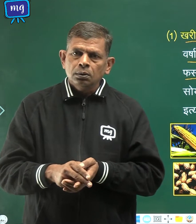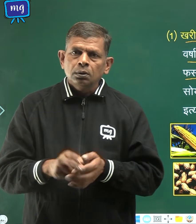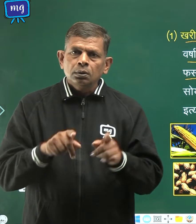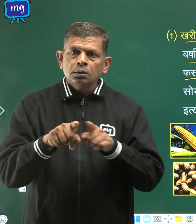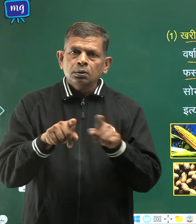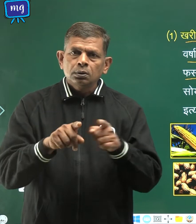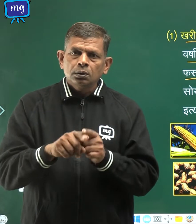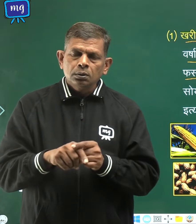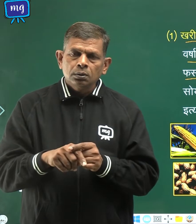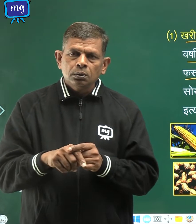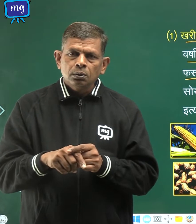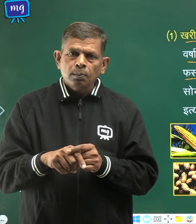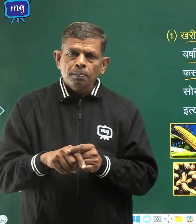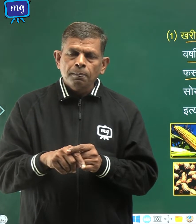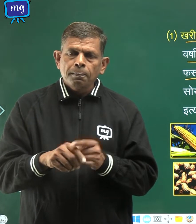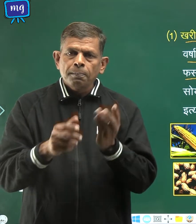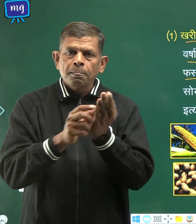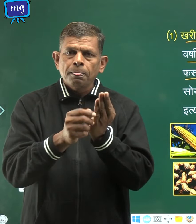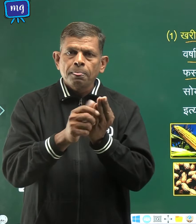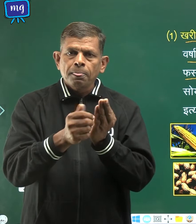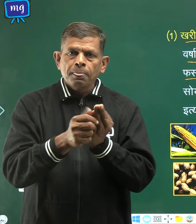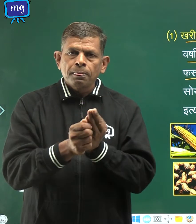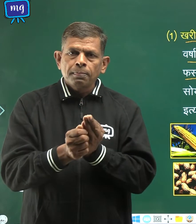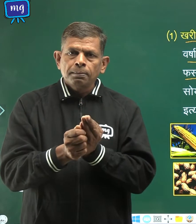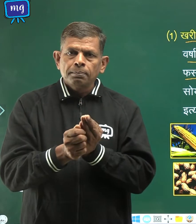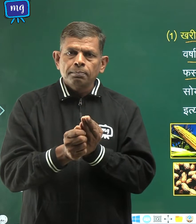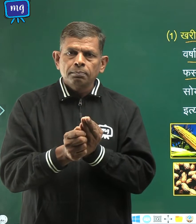जैसे मक्का,